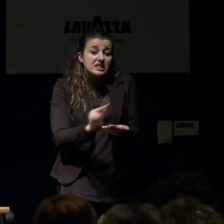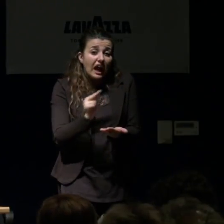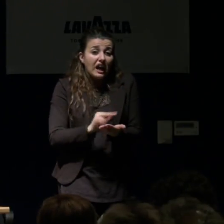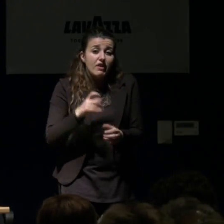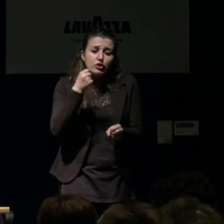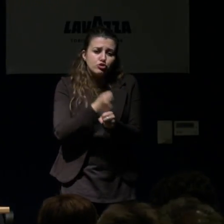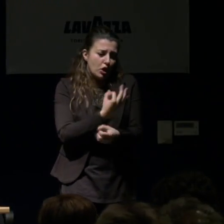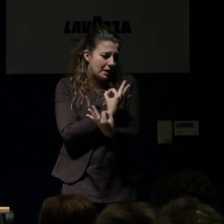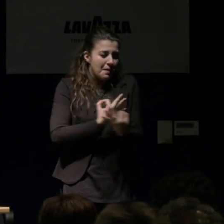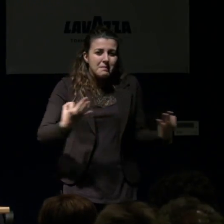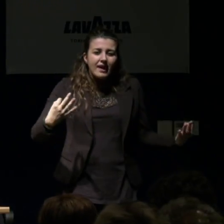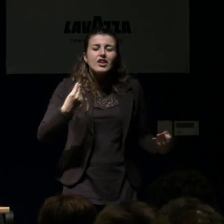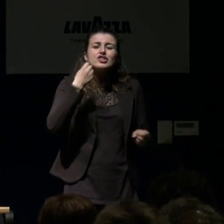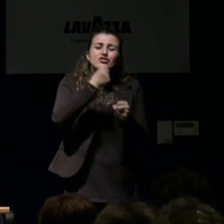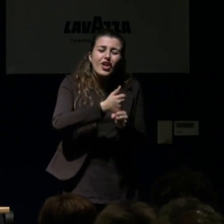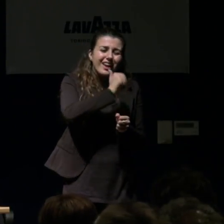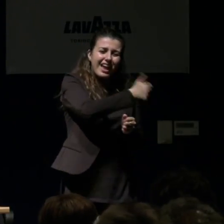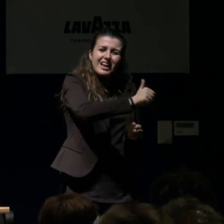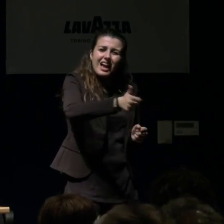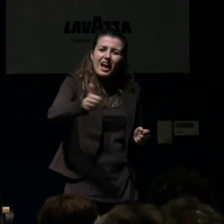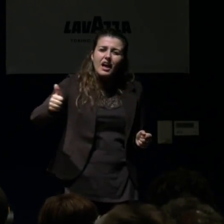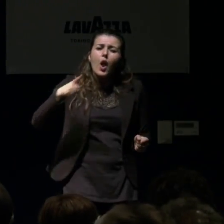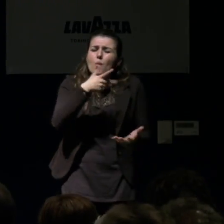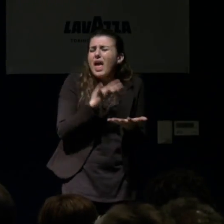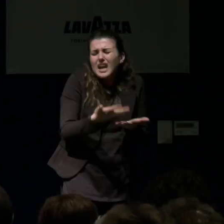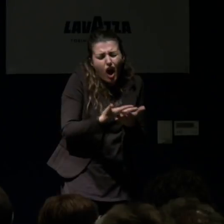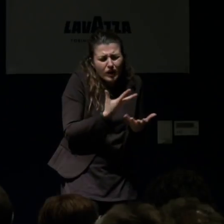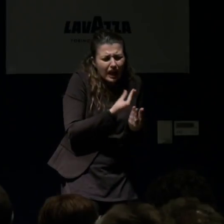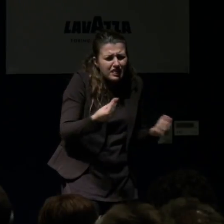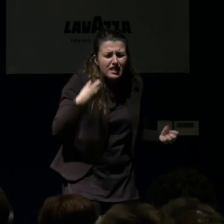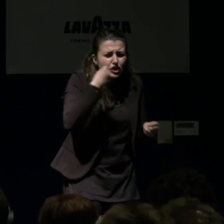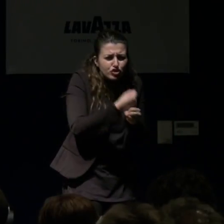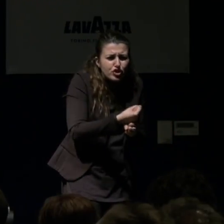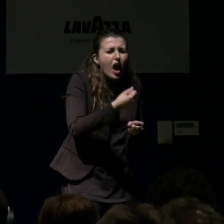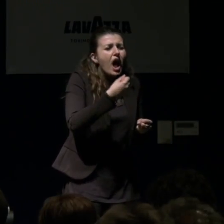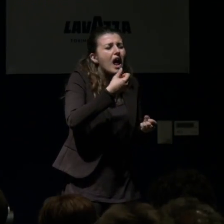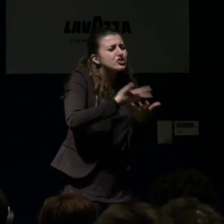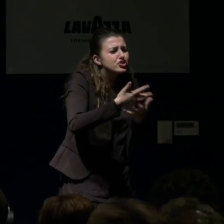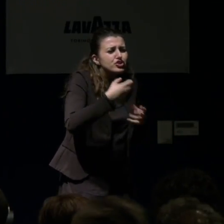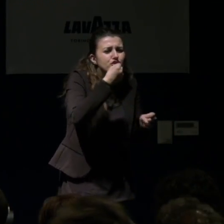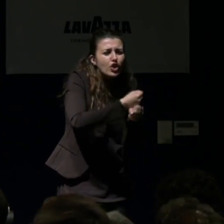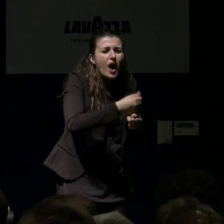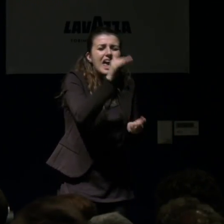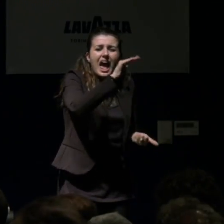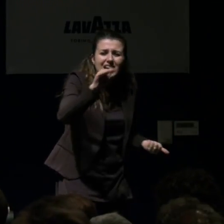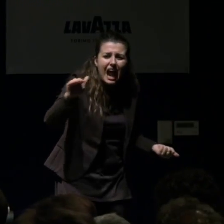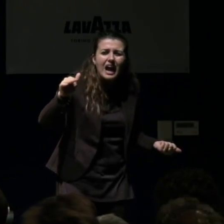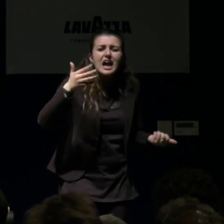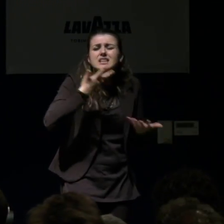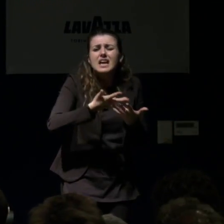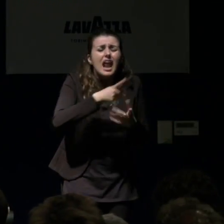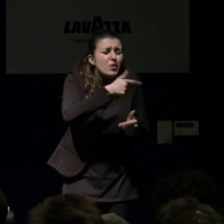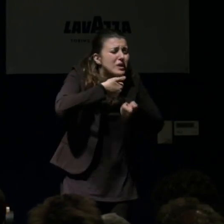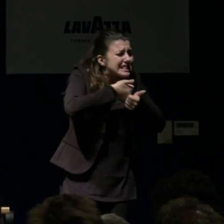attraverso le storie singole quando raccontava tante storie storie di persone di ragazzi le seguiva le storie e